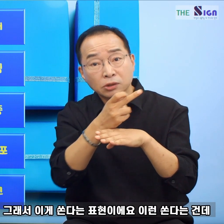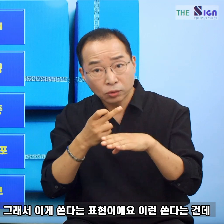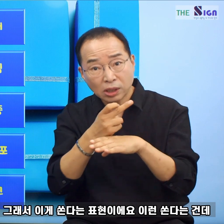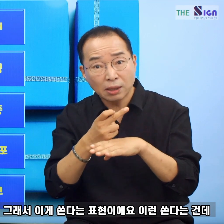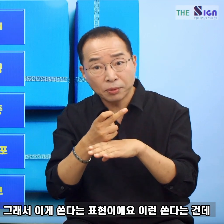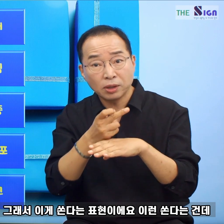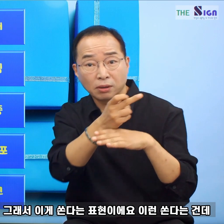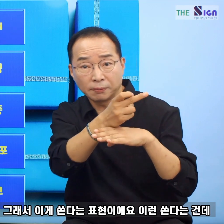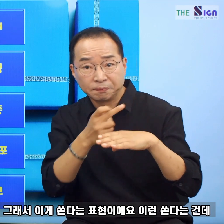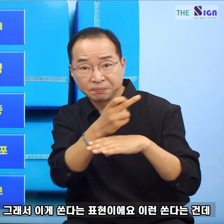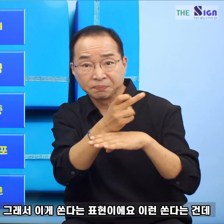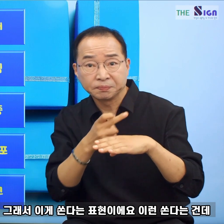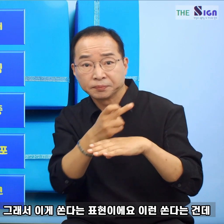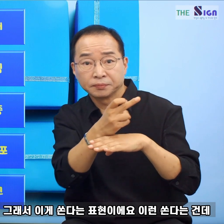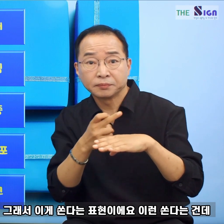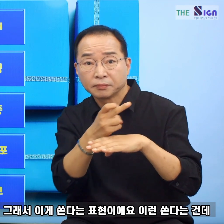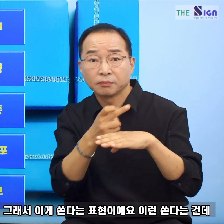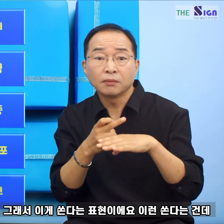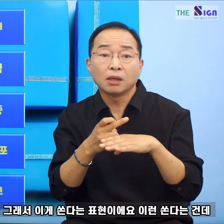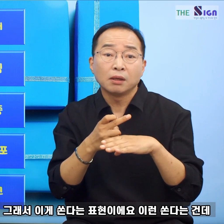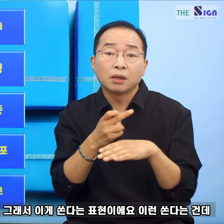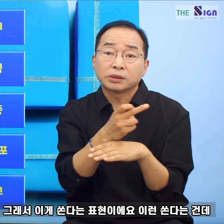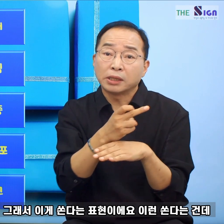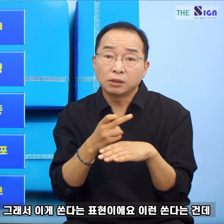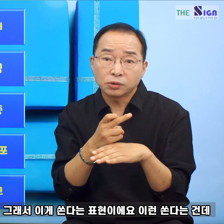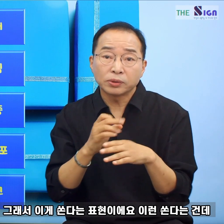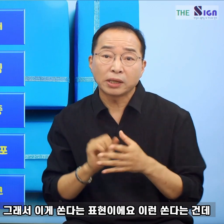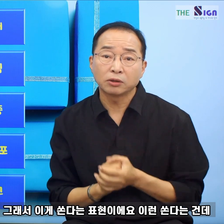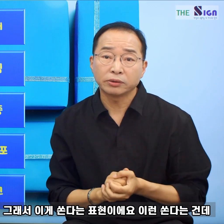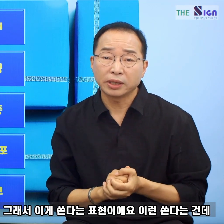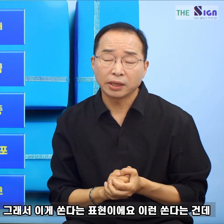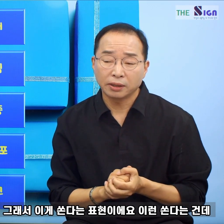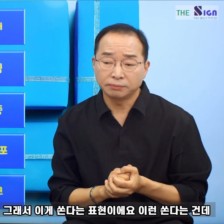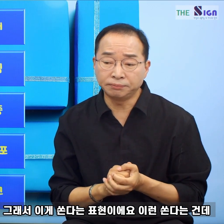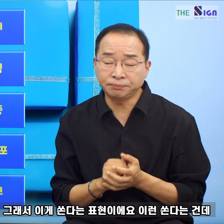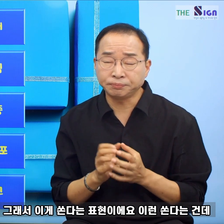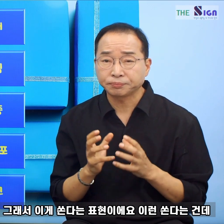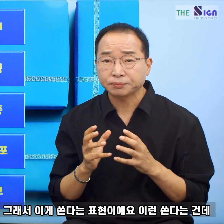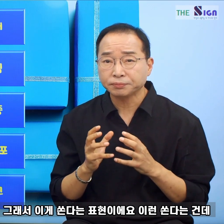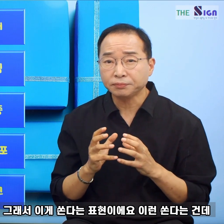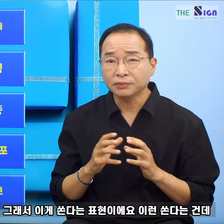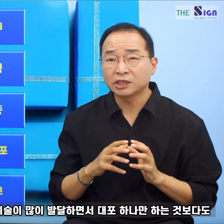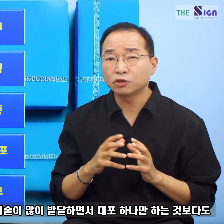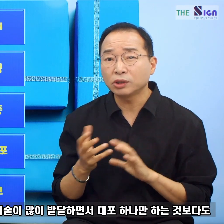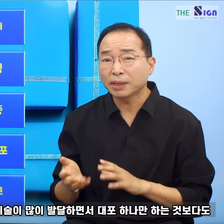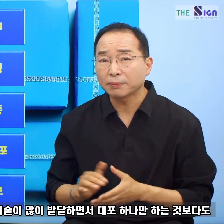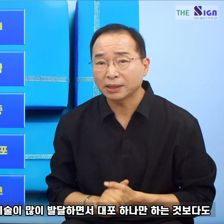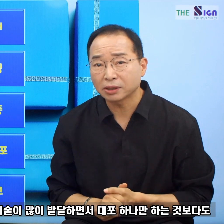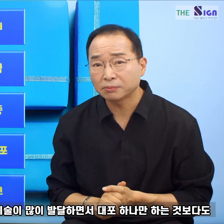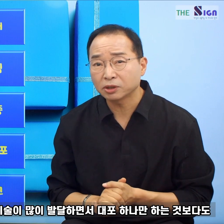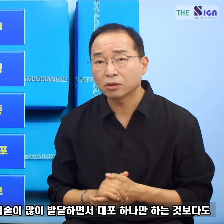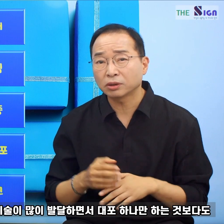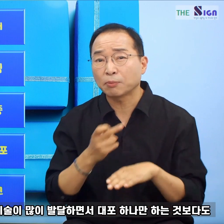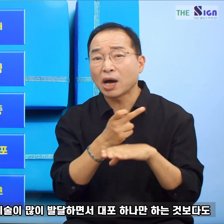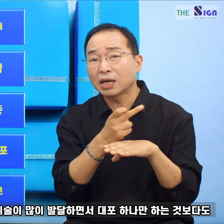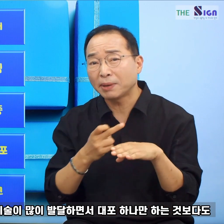쏜다는 표현이에요. 자, 이런 쏜다는 건데 기술이 많이 발달하면서 대포 하나만